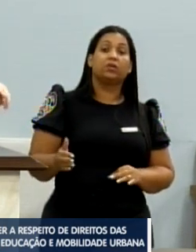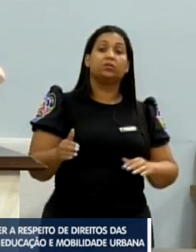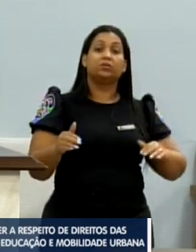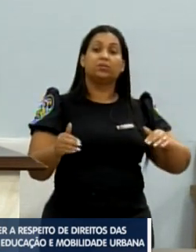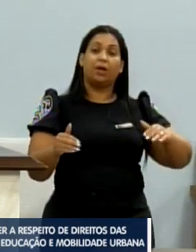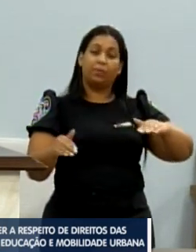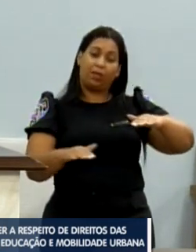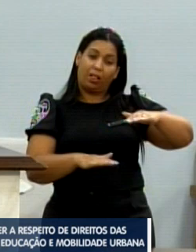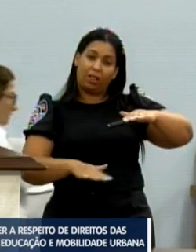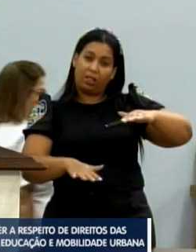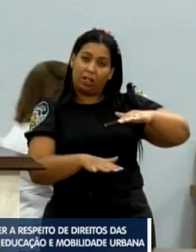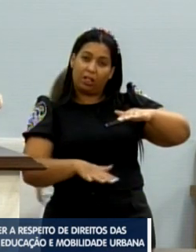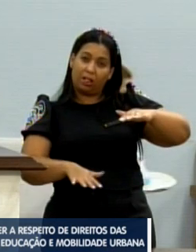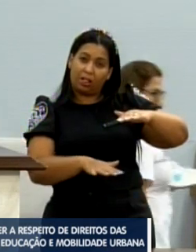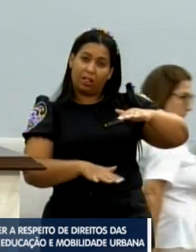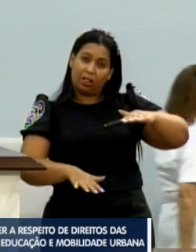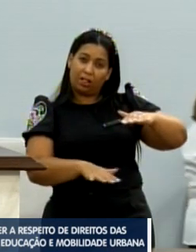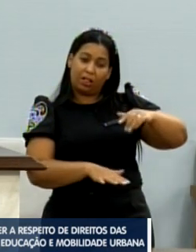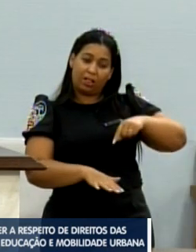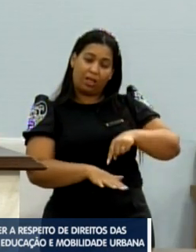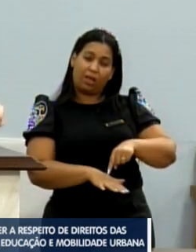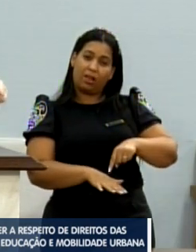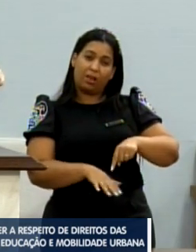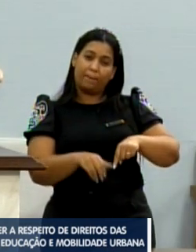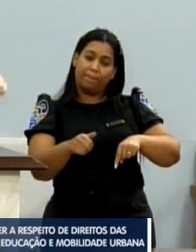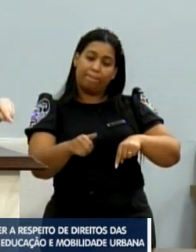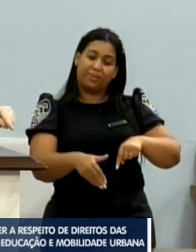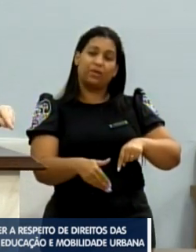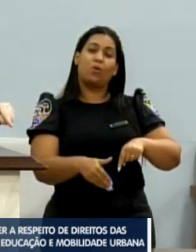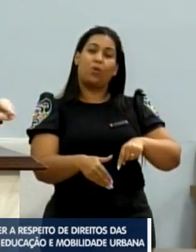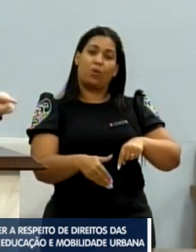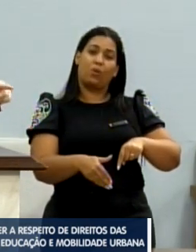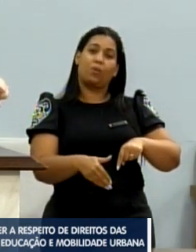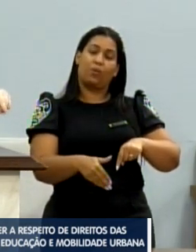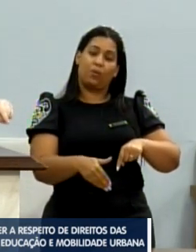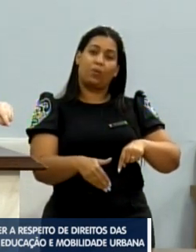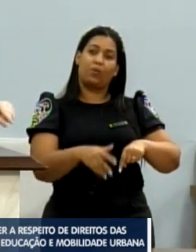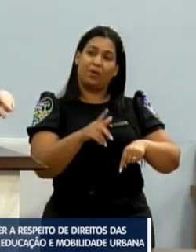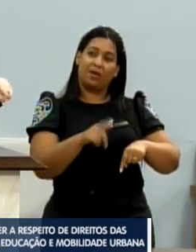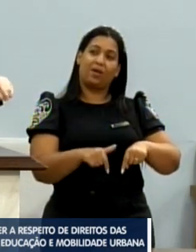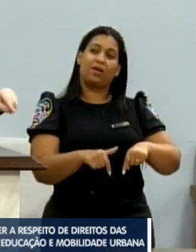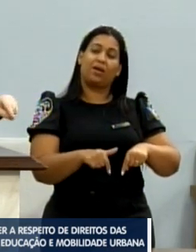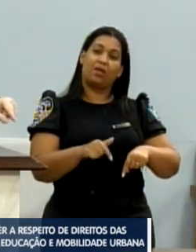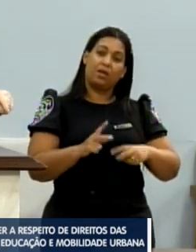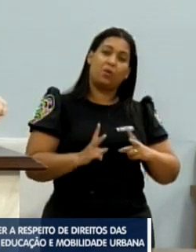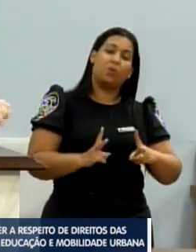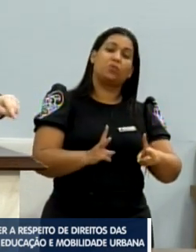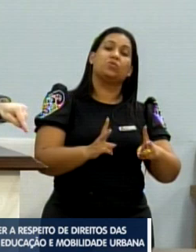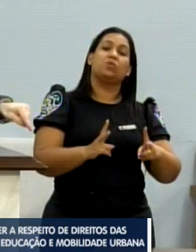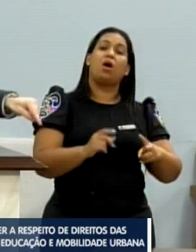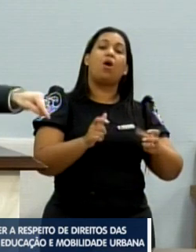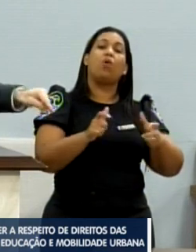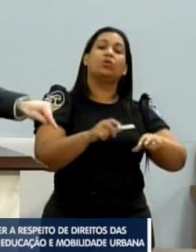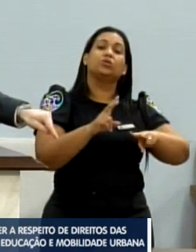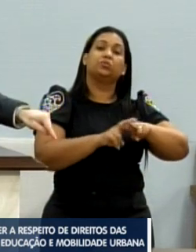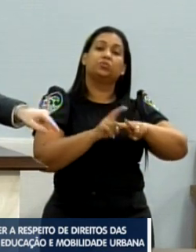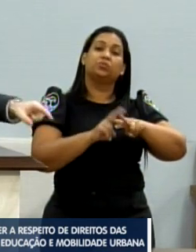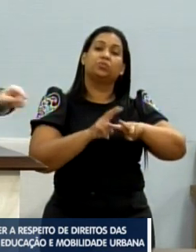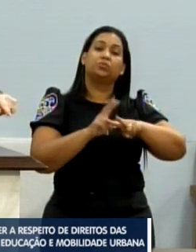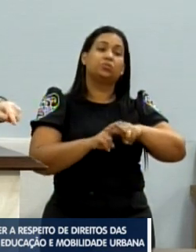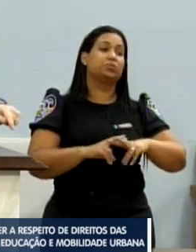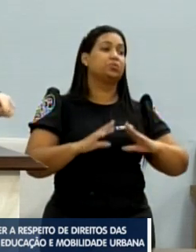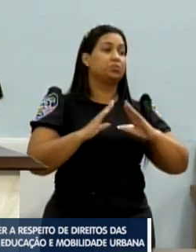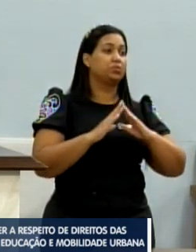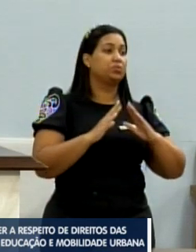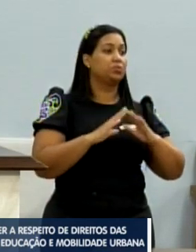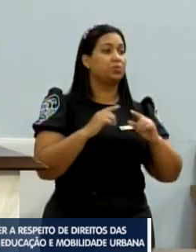ainda, é colocá-la como vítima mais ainda, é condená-la a ser mantida, às vezes, em cárcere privado dentro de casa,